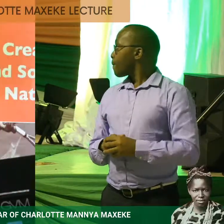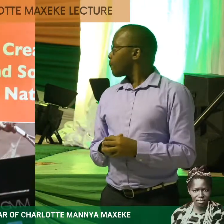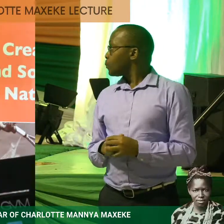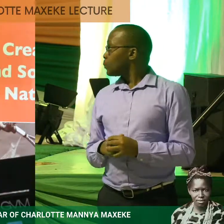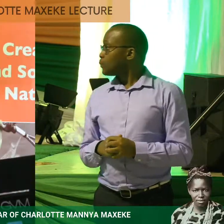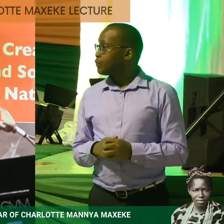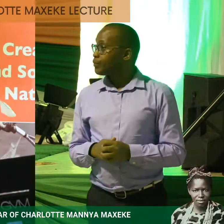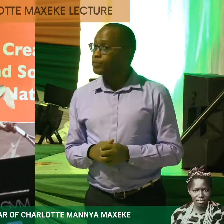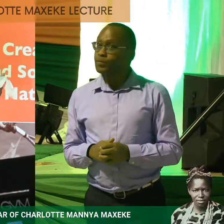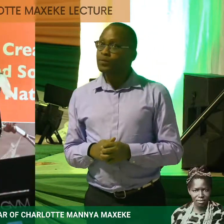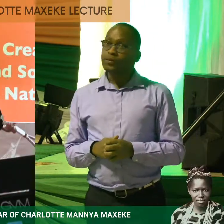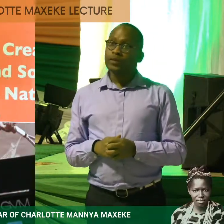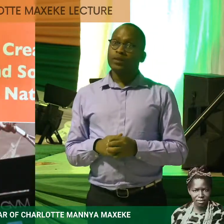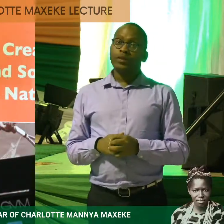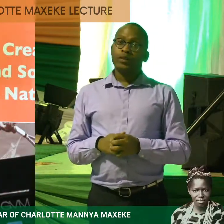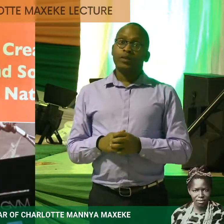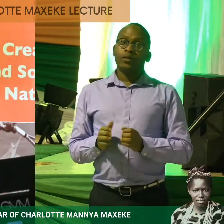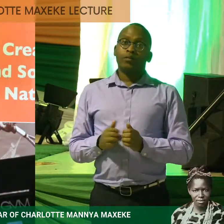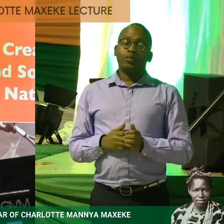Ulanga ukubona.